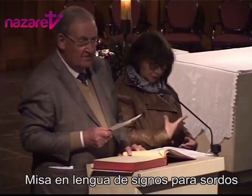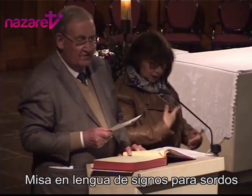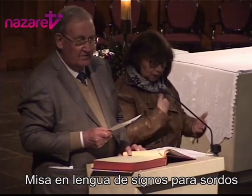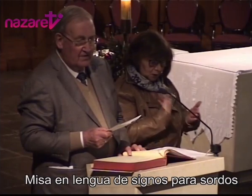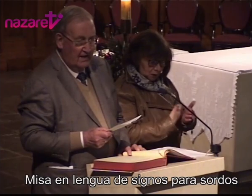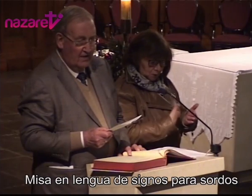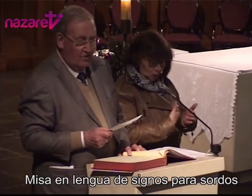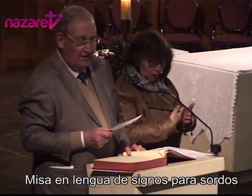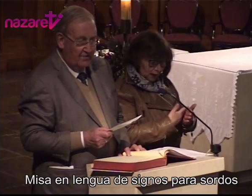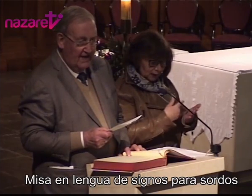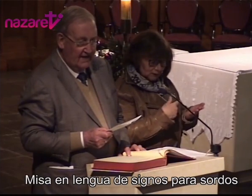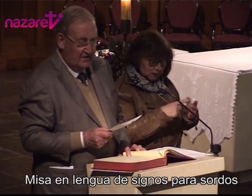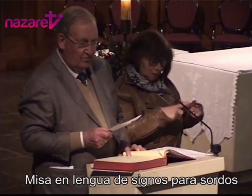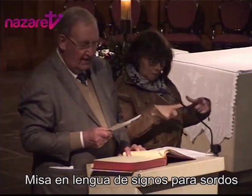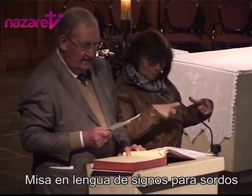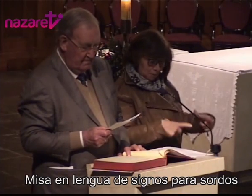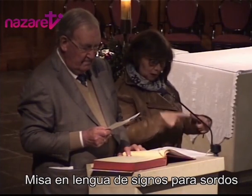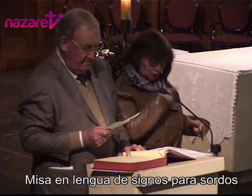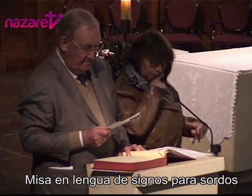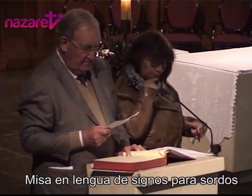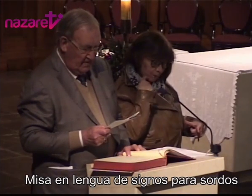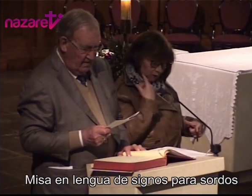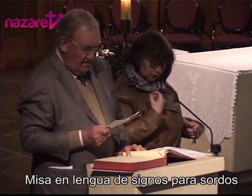salario en lo que no da hartura?